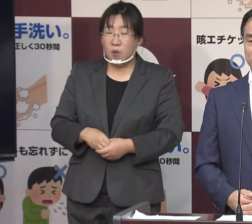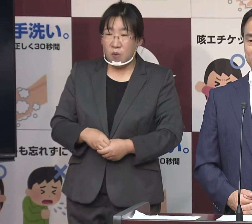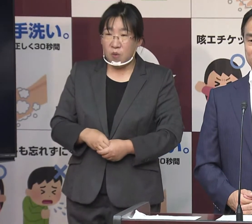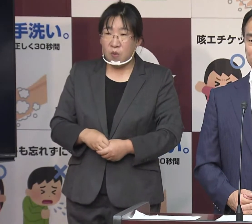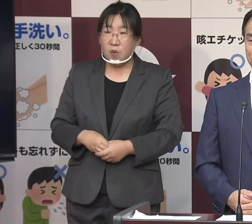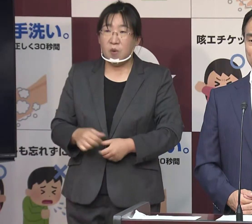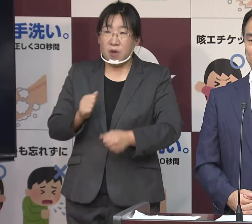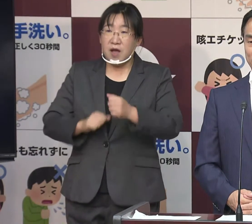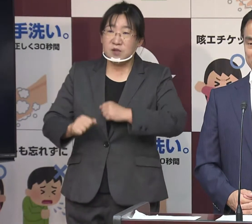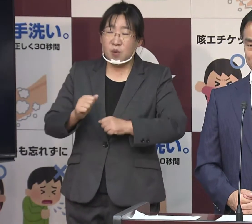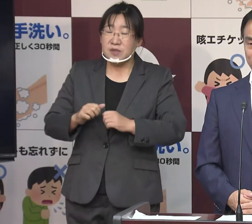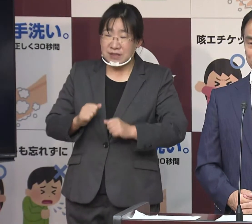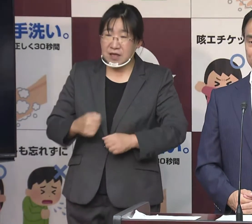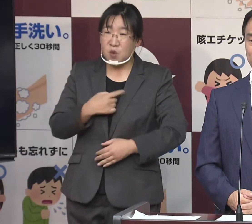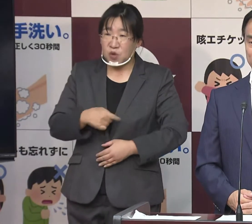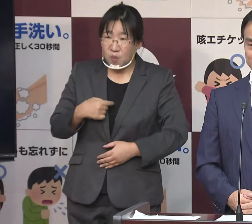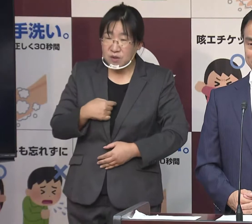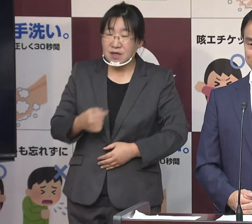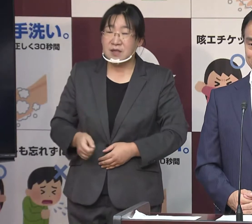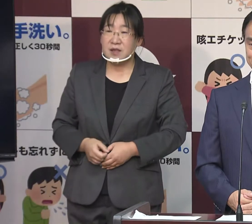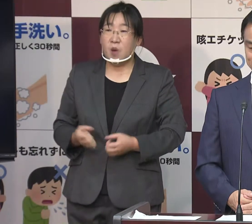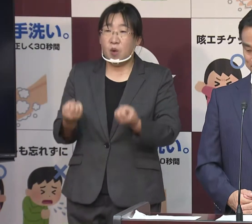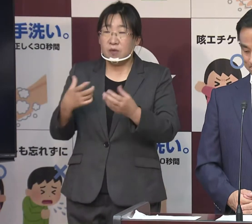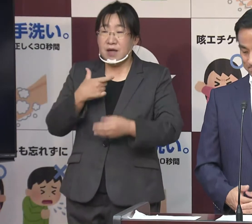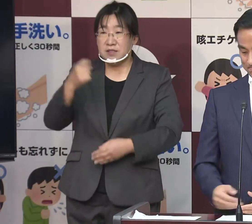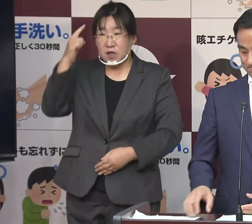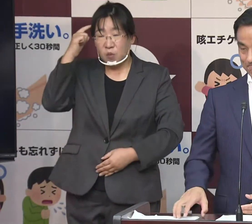どうか整合されているということを言われましたいと思います。